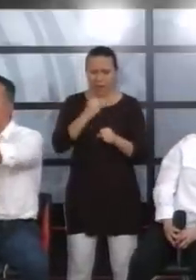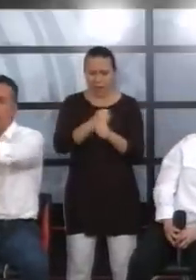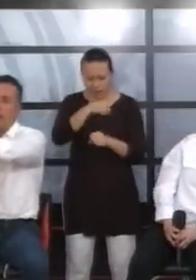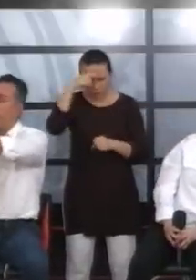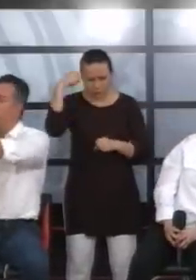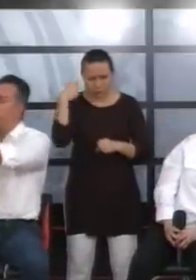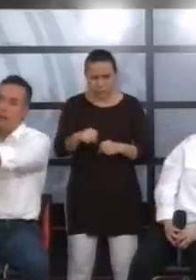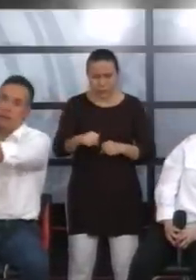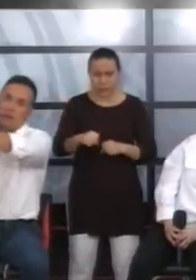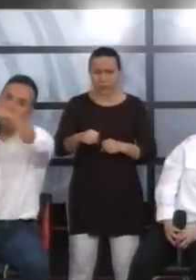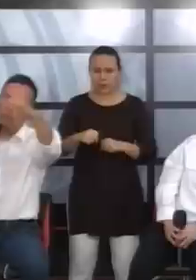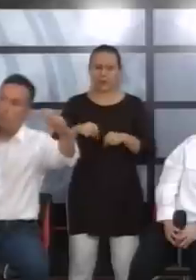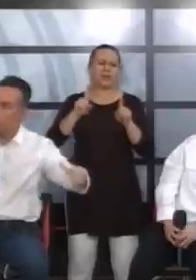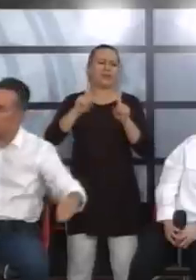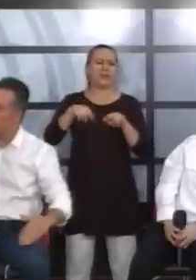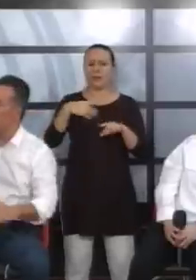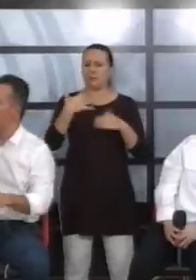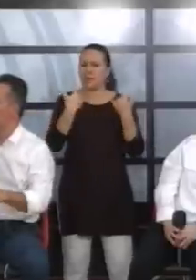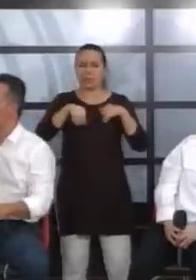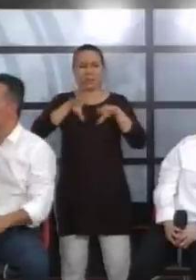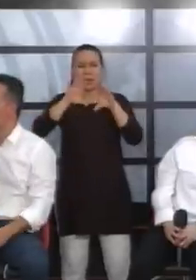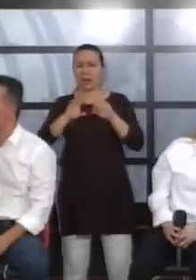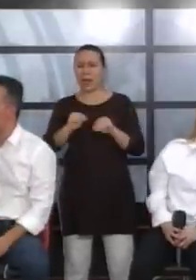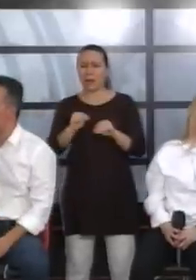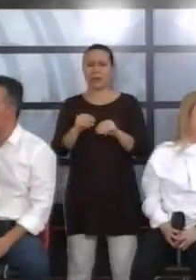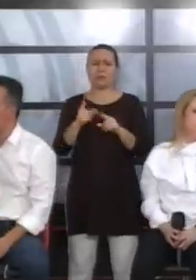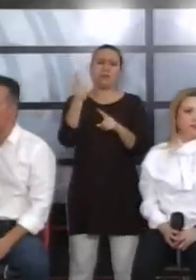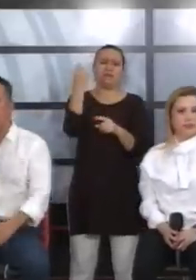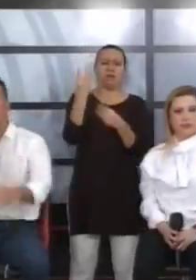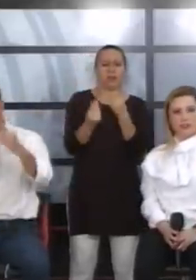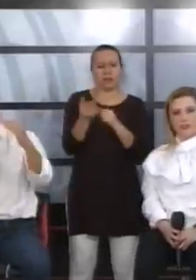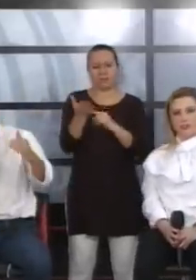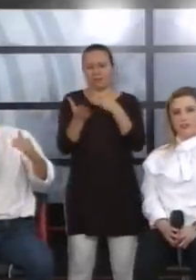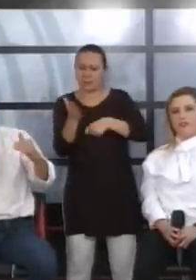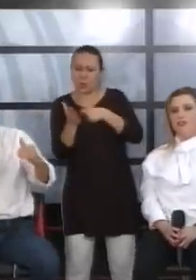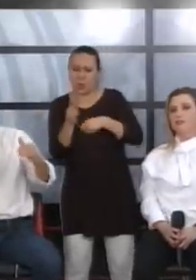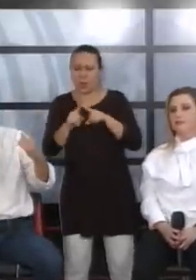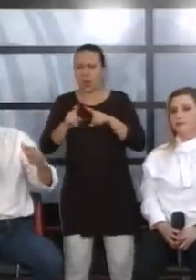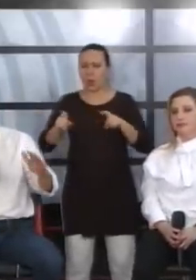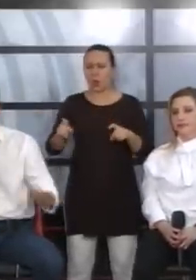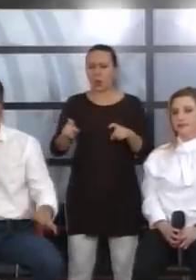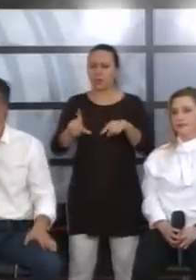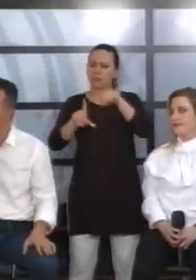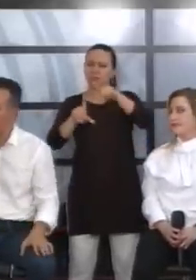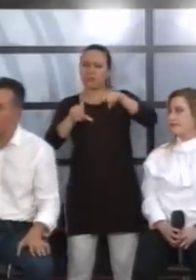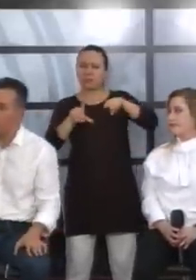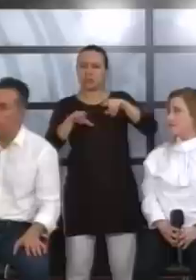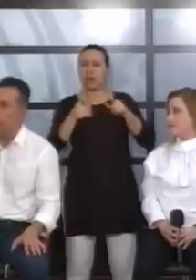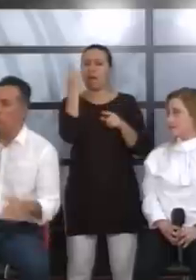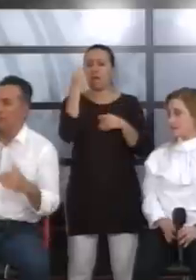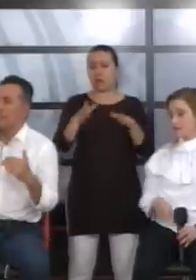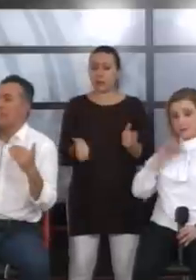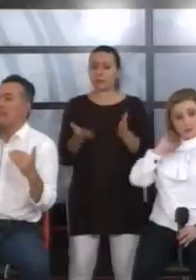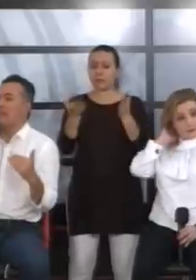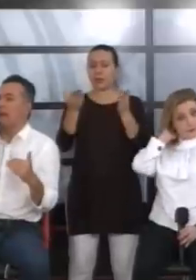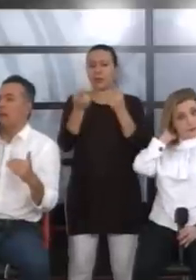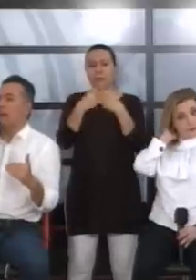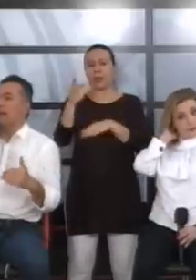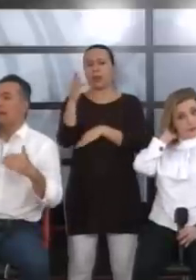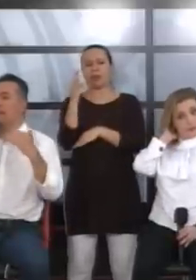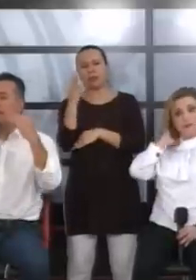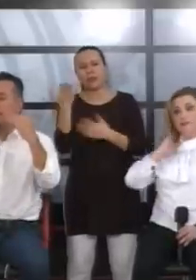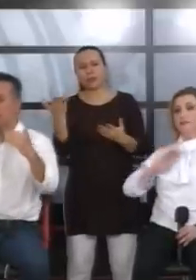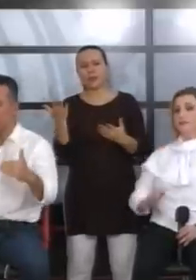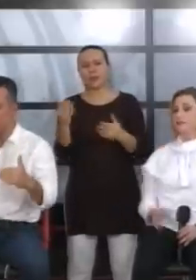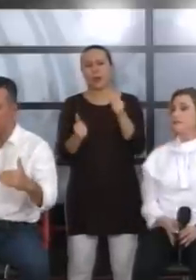saldrá y dejará muchos temas por resolver, dejará muchos indicadores por mejorar, pero esa es la tarea. La